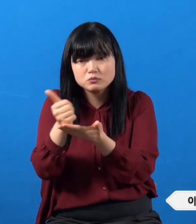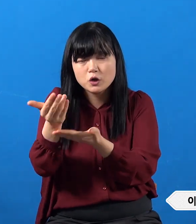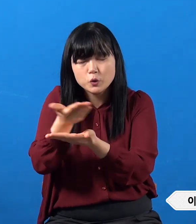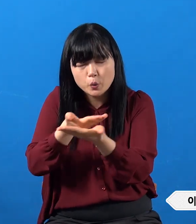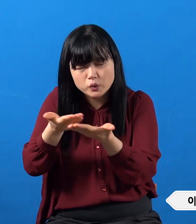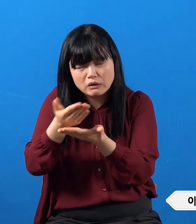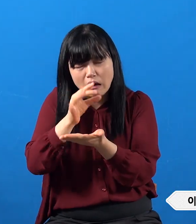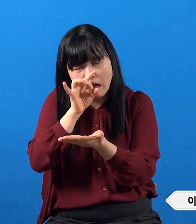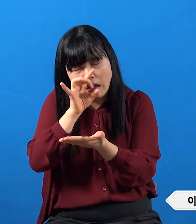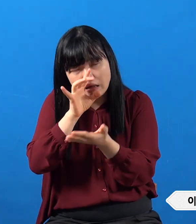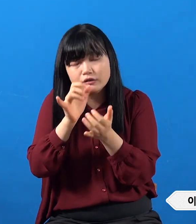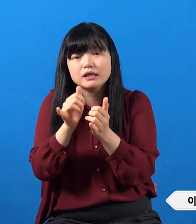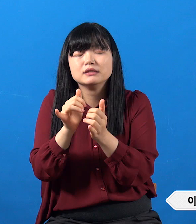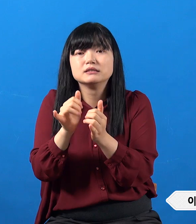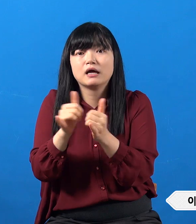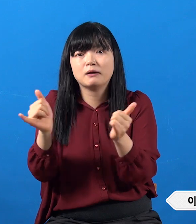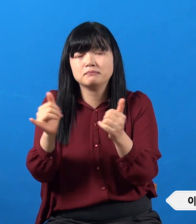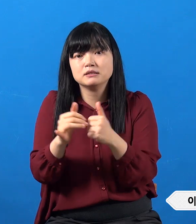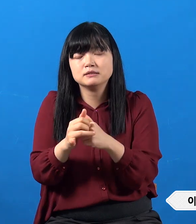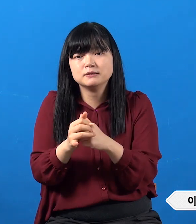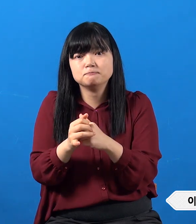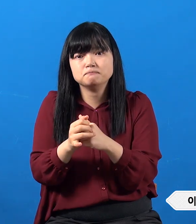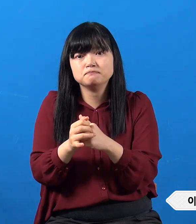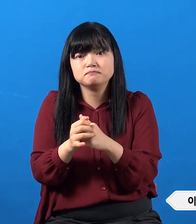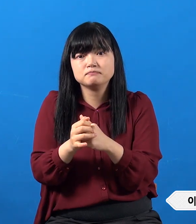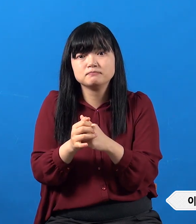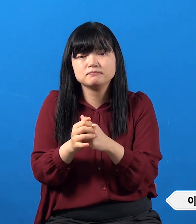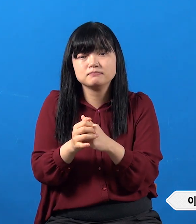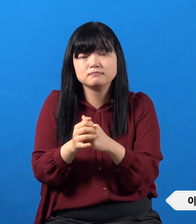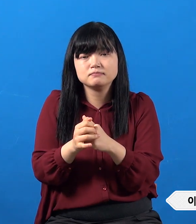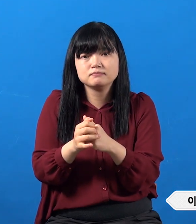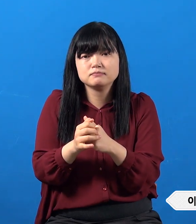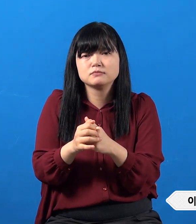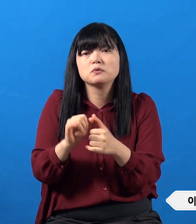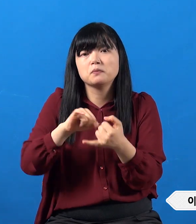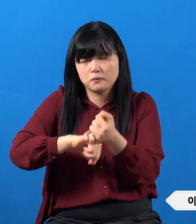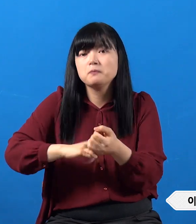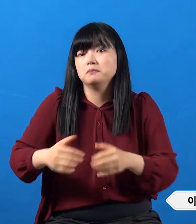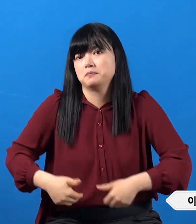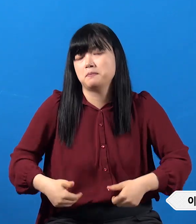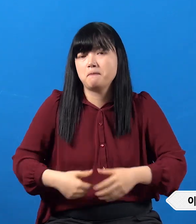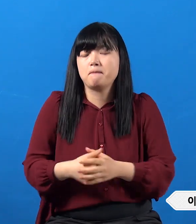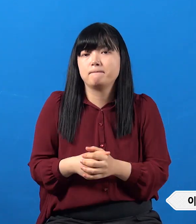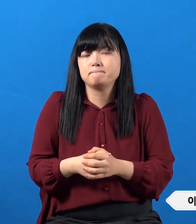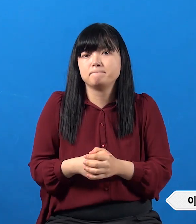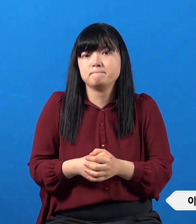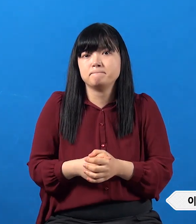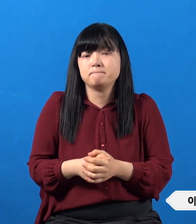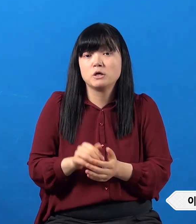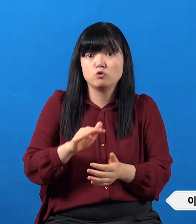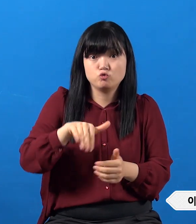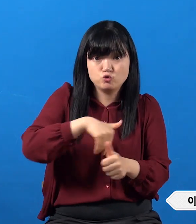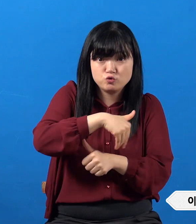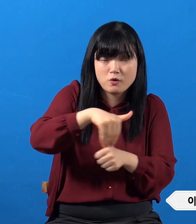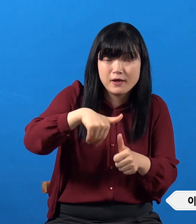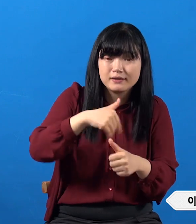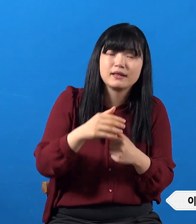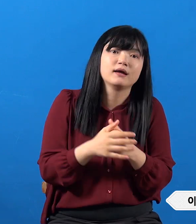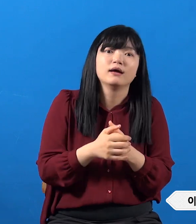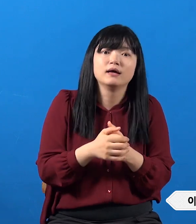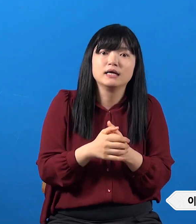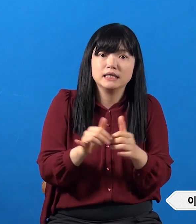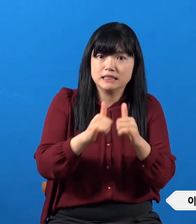교제가 지금 제대로 안 되고 있다. 이런 기신자들에게도 회개는 필요한 것입니다. 우리 주변에